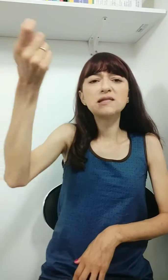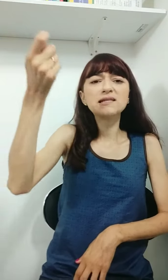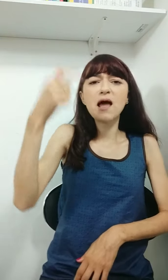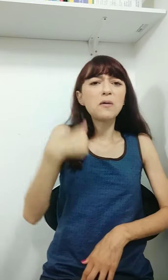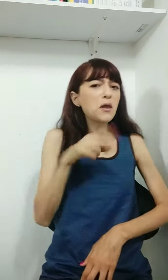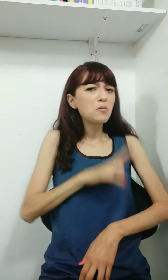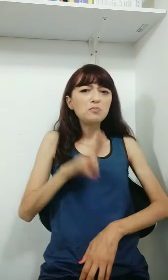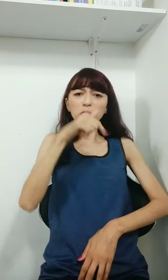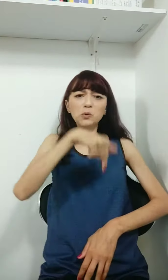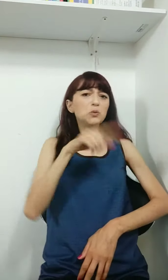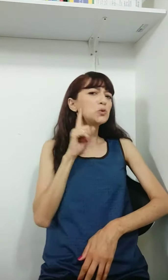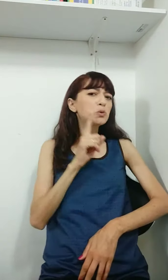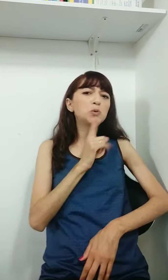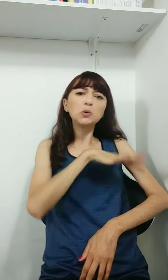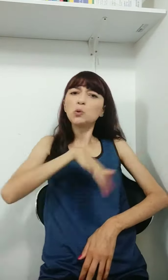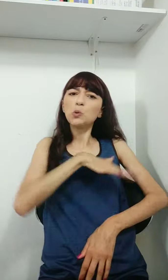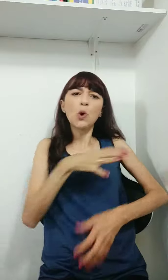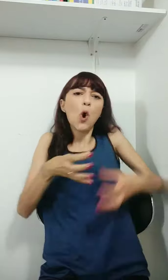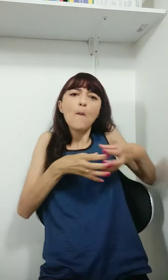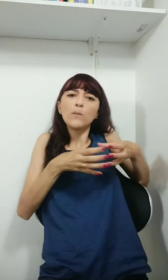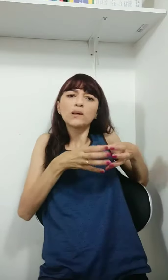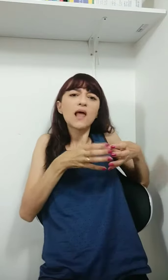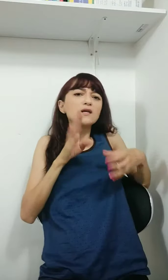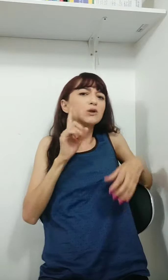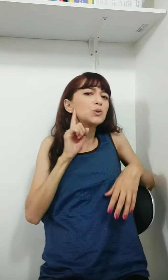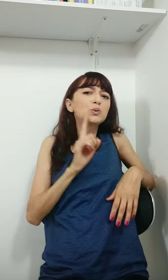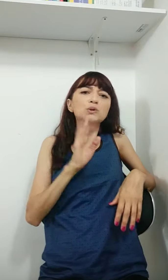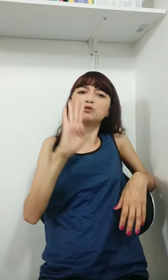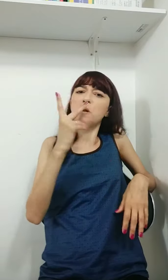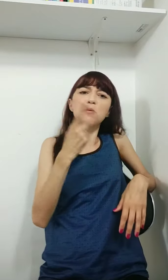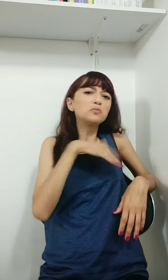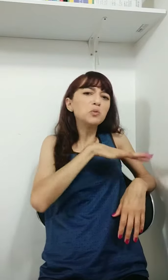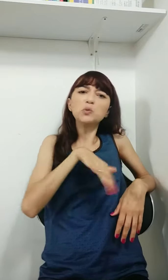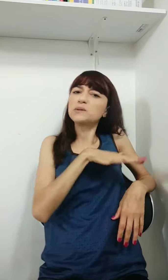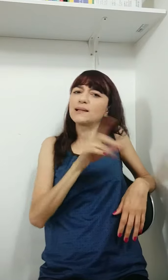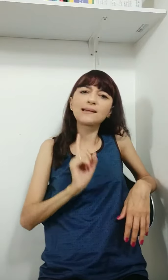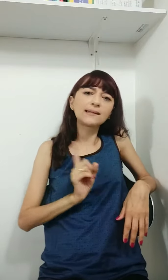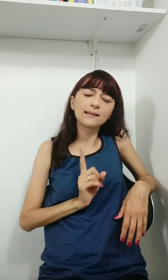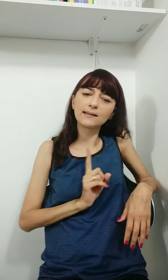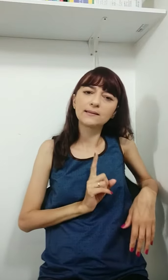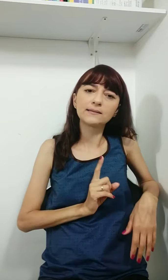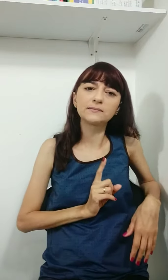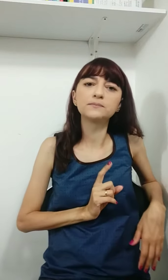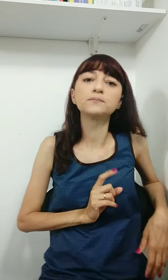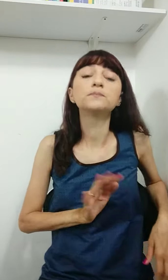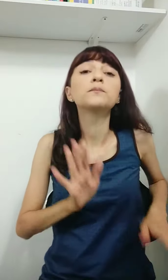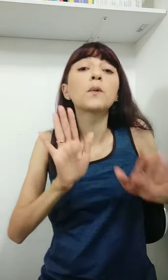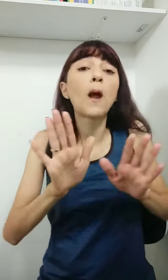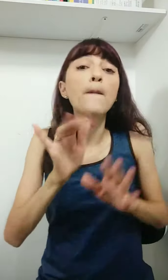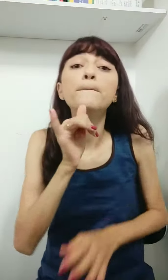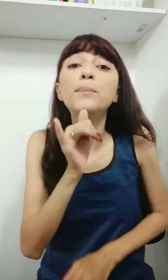É um sinal em especial que a gente não utiliza aqui em Minas Gerais, a comunidade surda aqui não utiliza, tá? Mas tem o